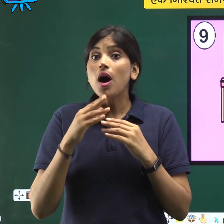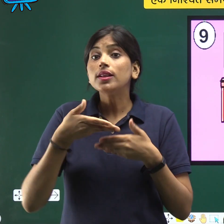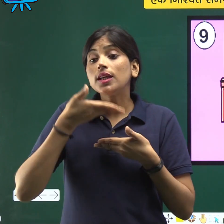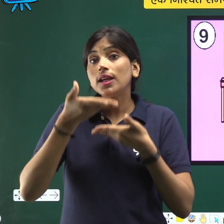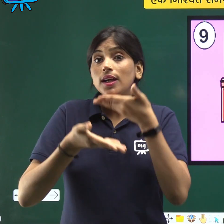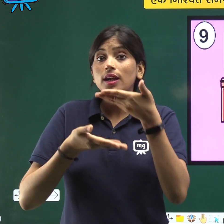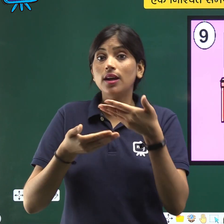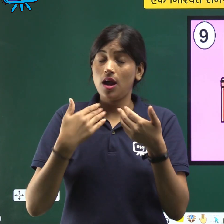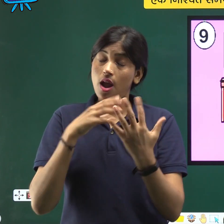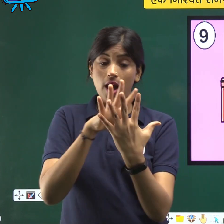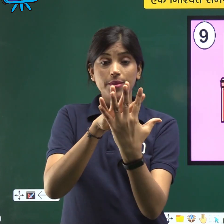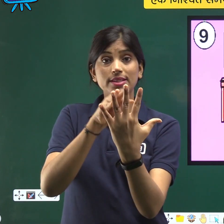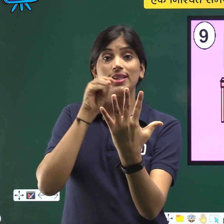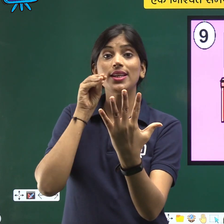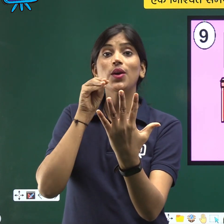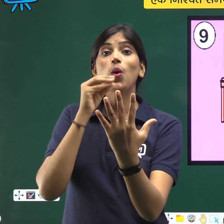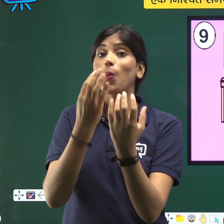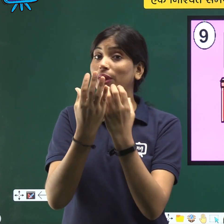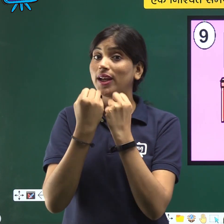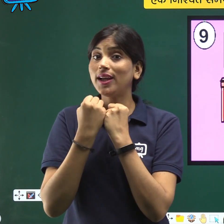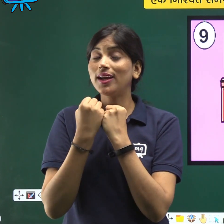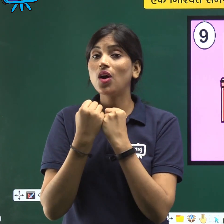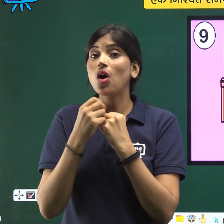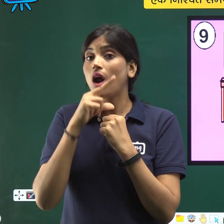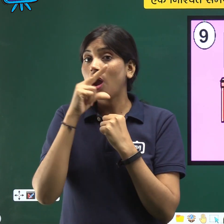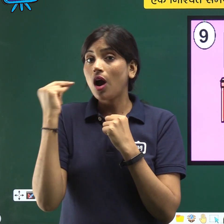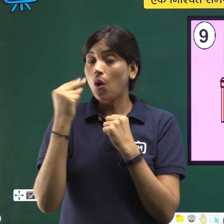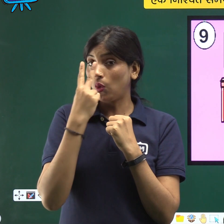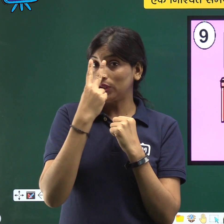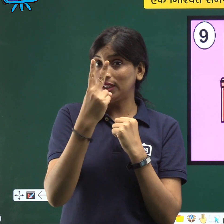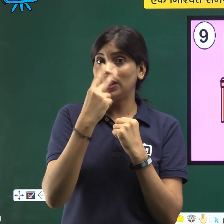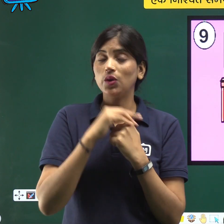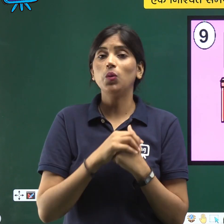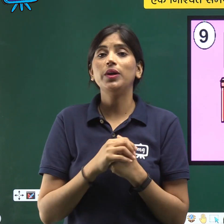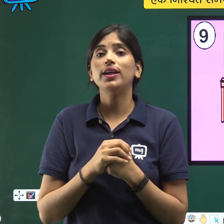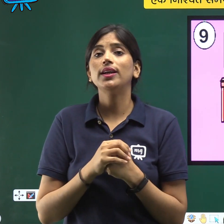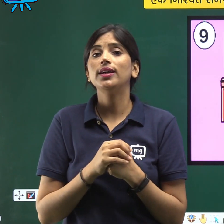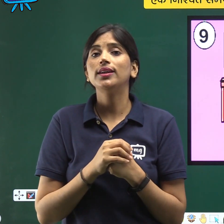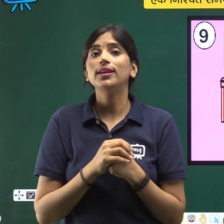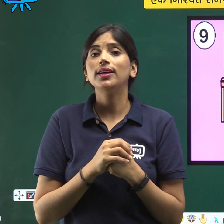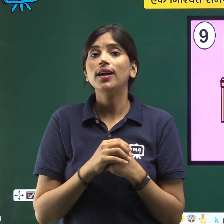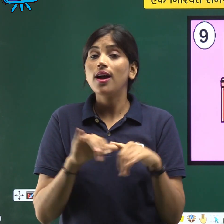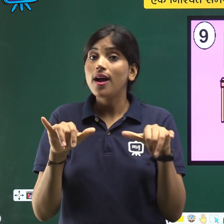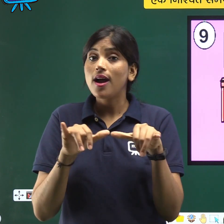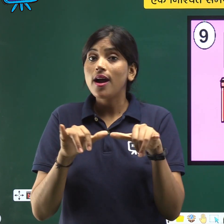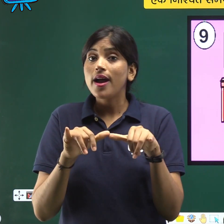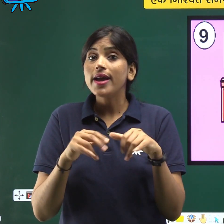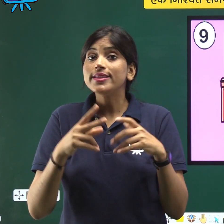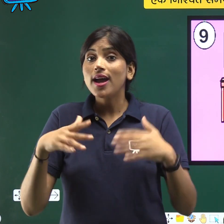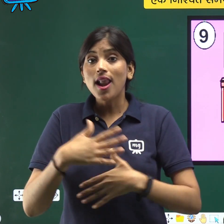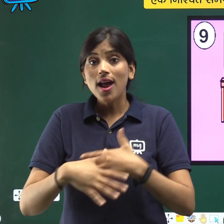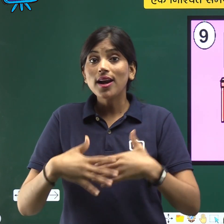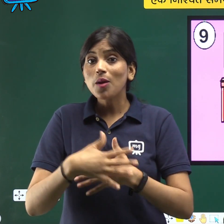बातें हमें सीखने को मिले और देखने को मिले। ऐसे कार्यक्रम